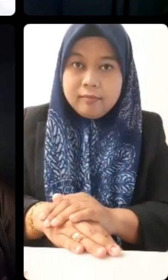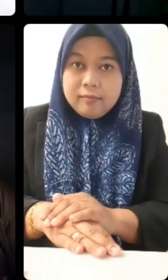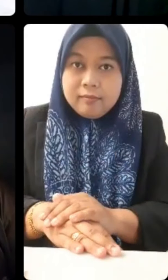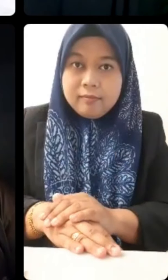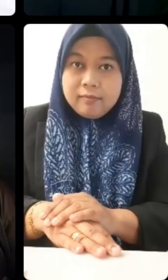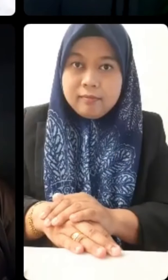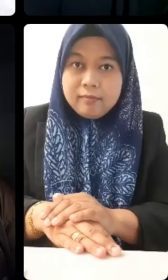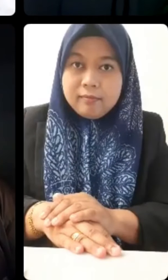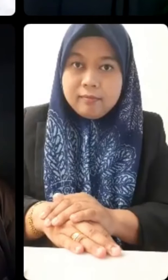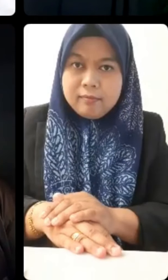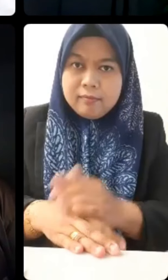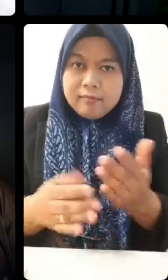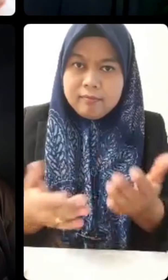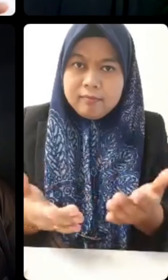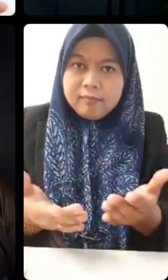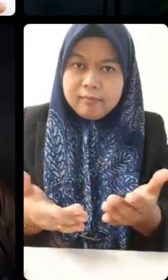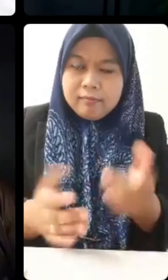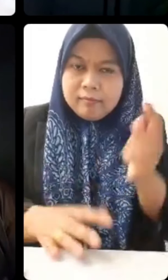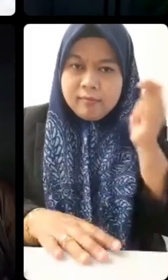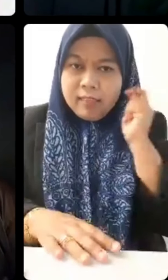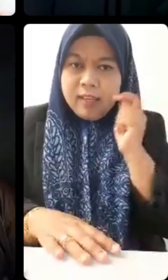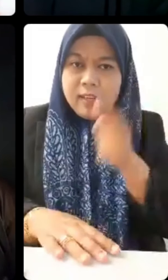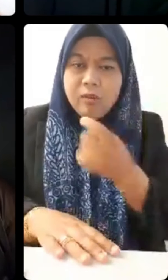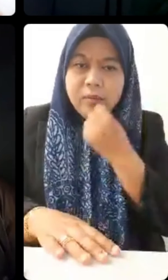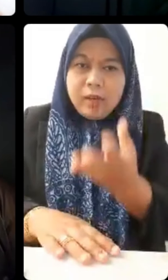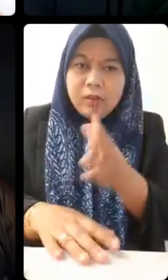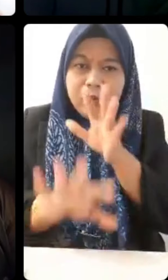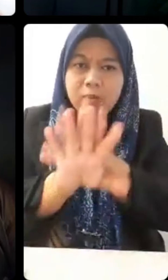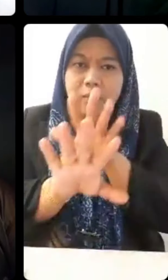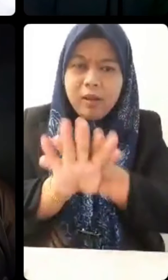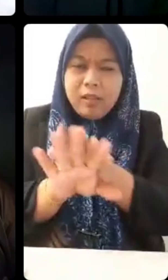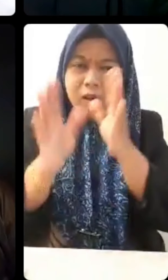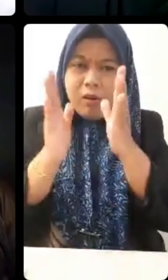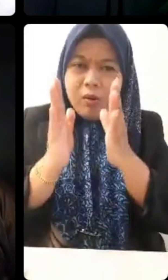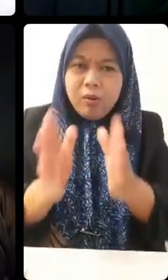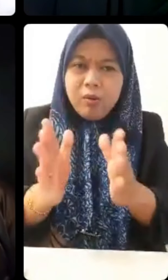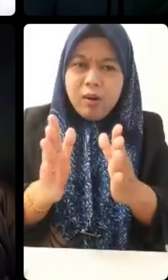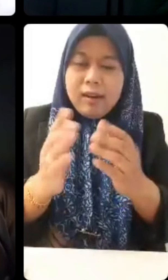okey, tadi Cik Anis cakap ramai followers yang memberi support kan kepada Cik Anis.